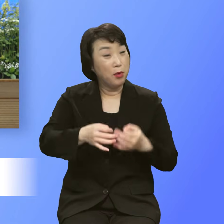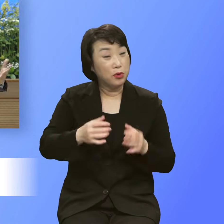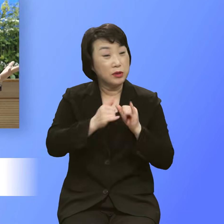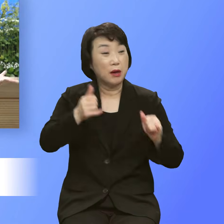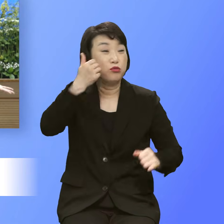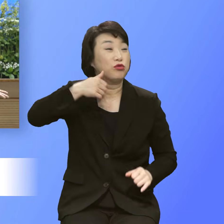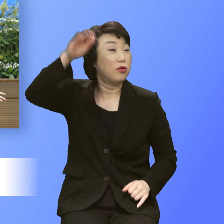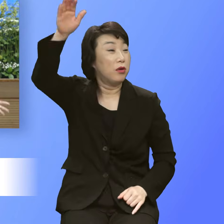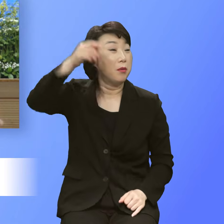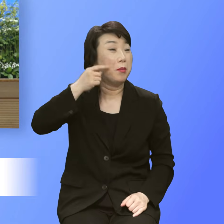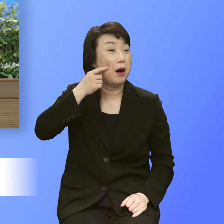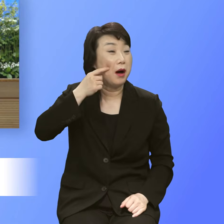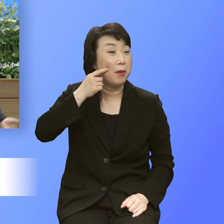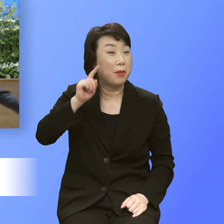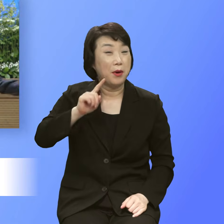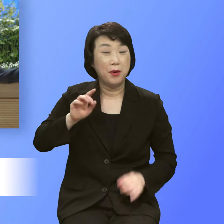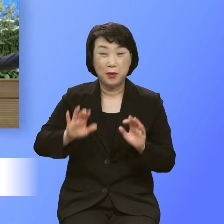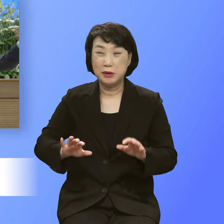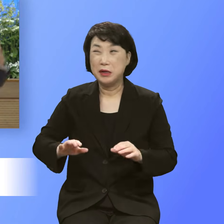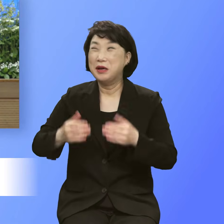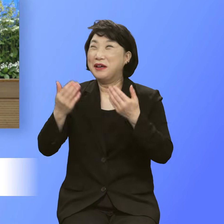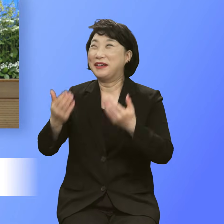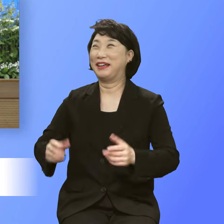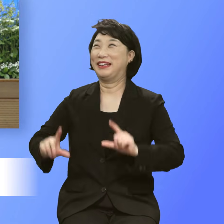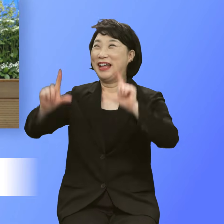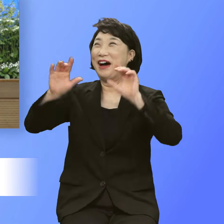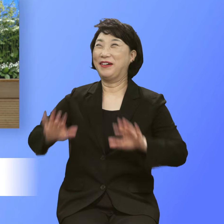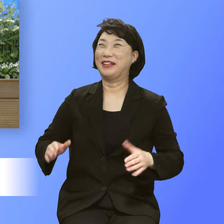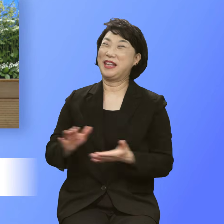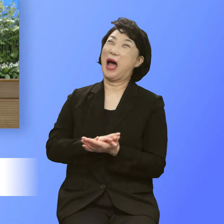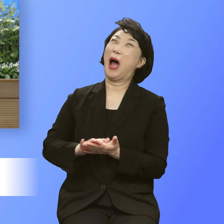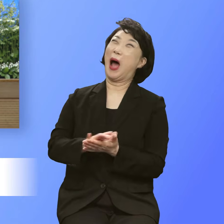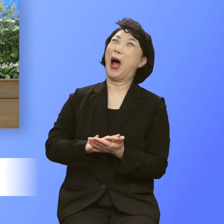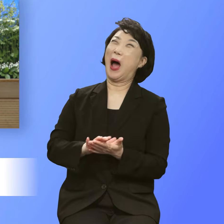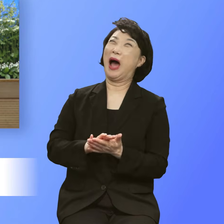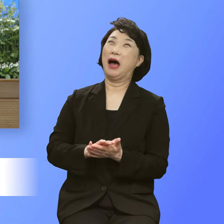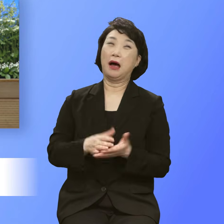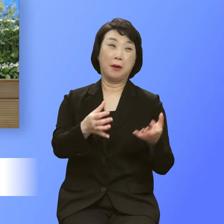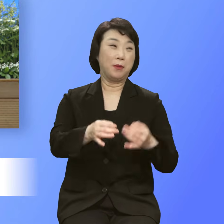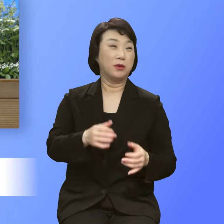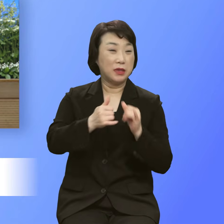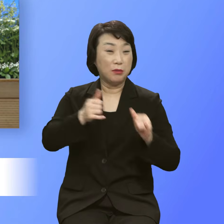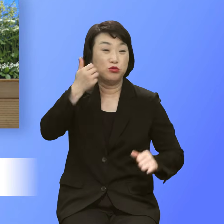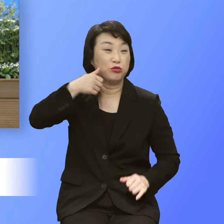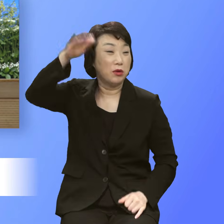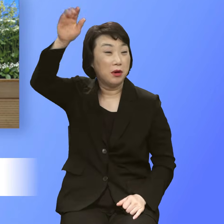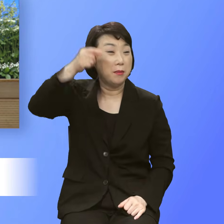아, 오늘 노는 날이다. 아, 오늘 좀 놀자. 하는 거 봤어요?